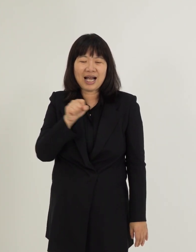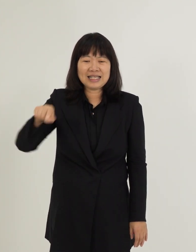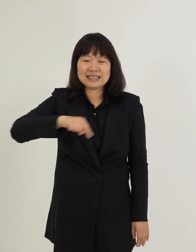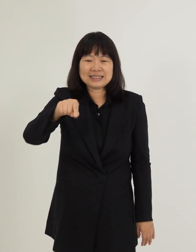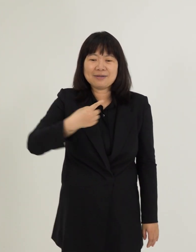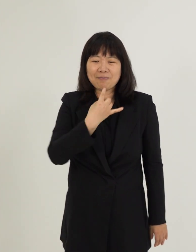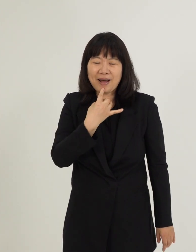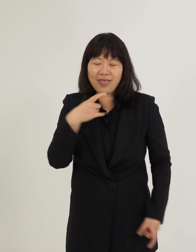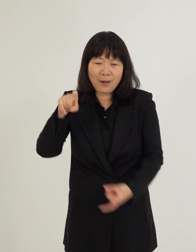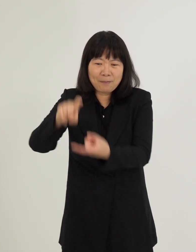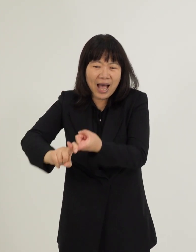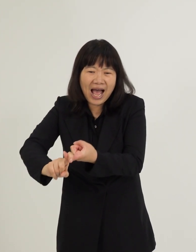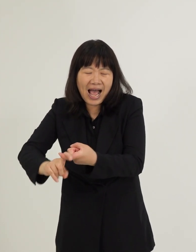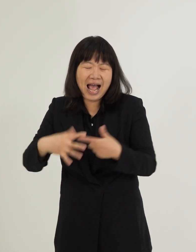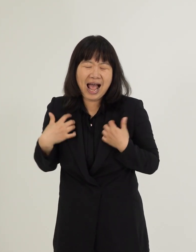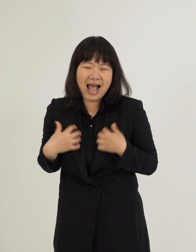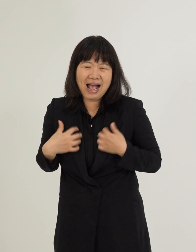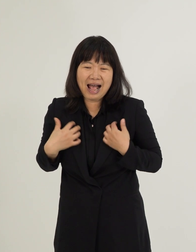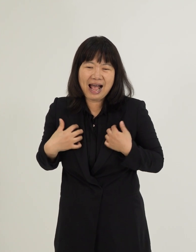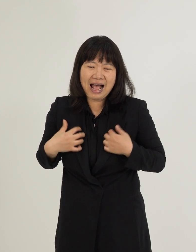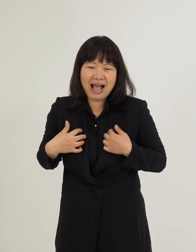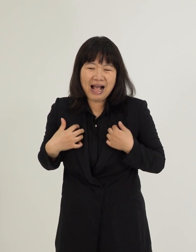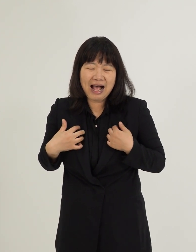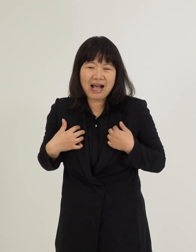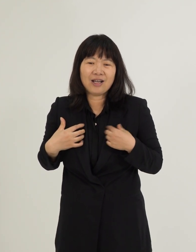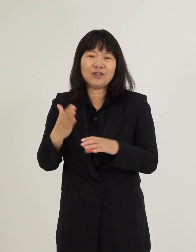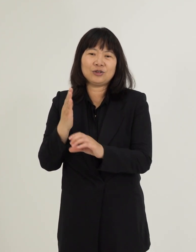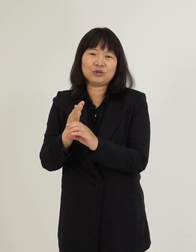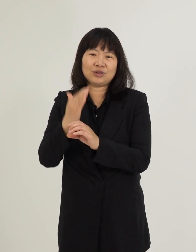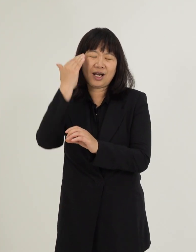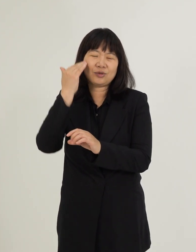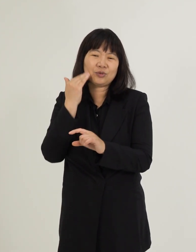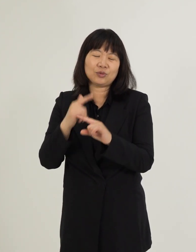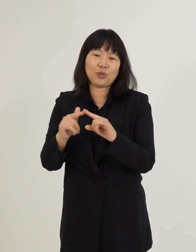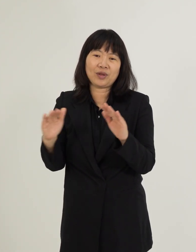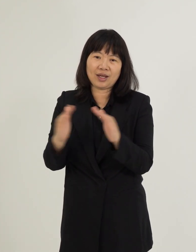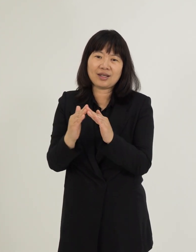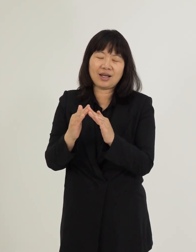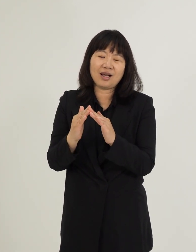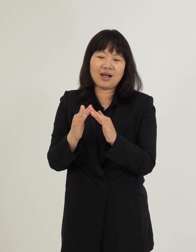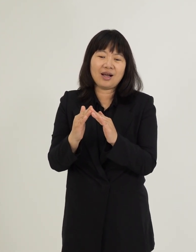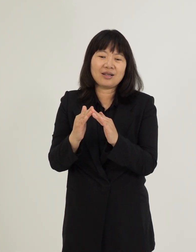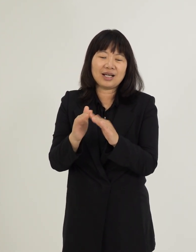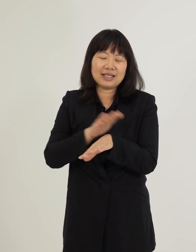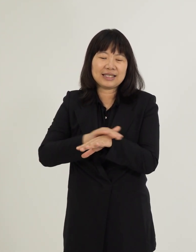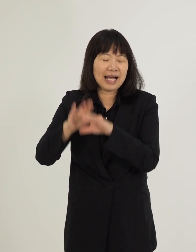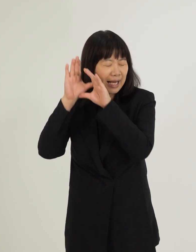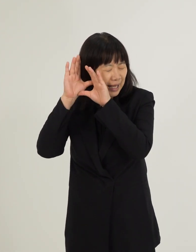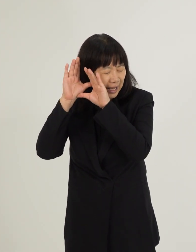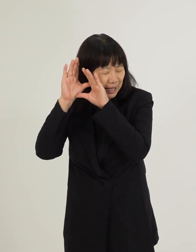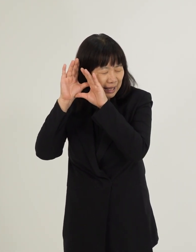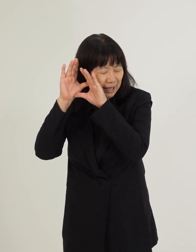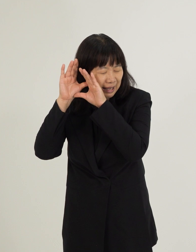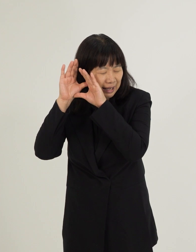그들끼리만의 리그에, 유의에 빠져버린 한국교회가 유념히 들어야 될